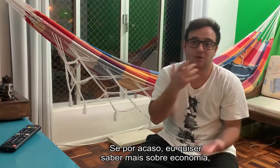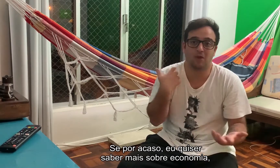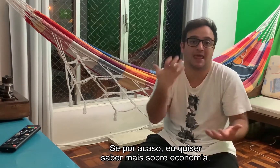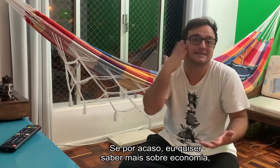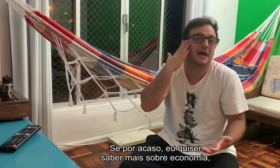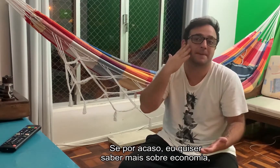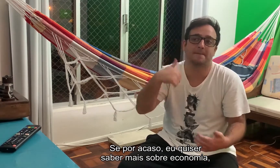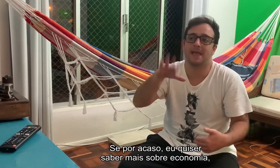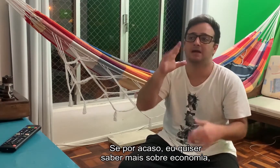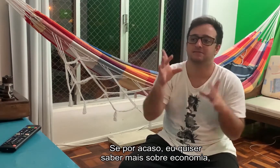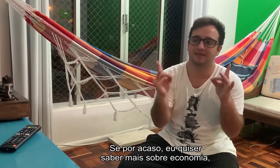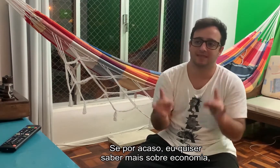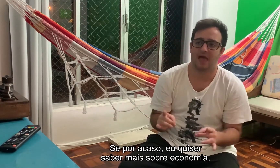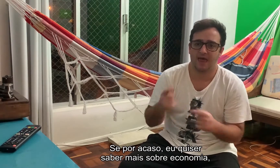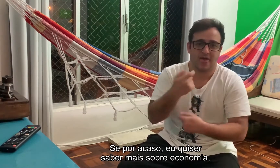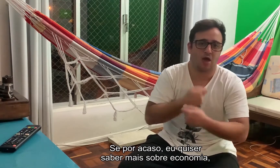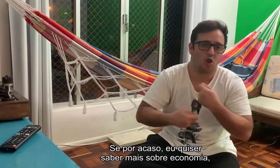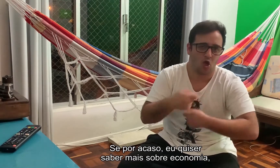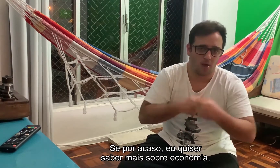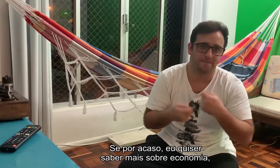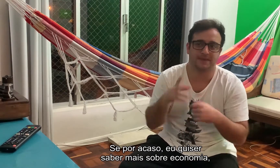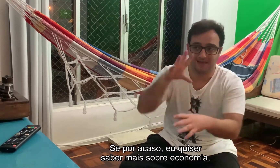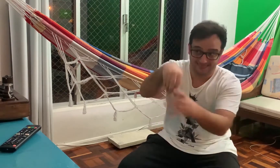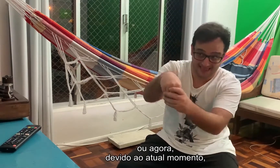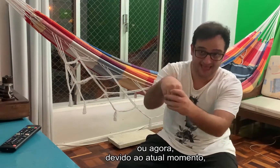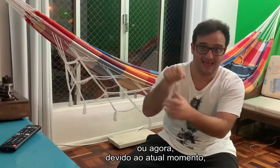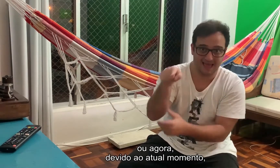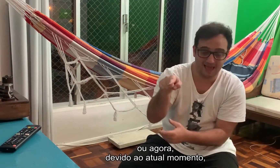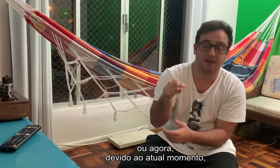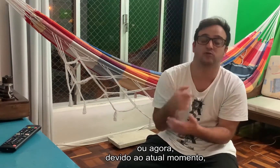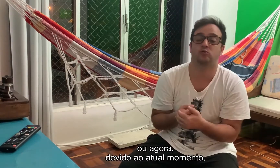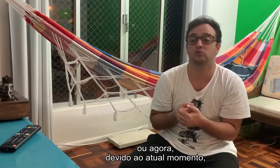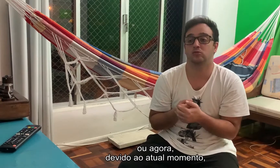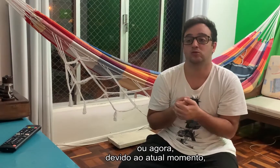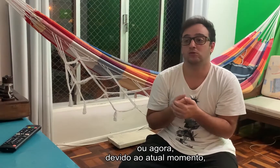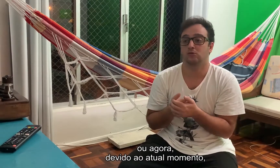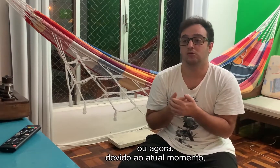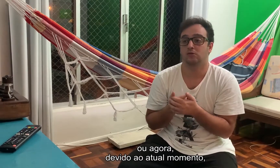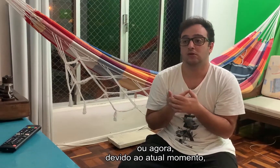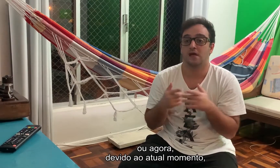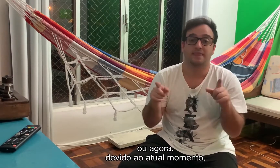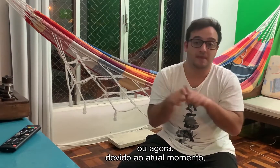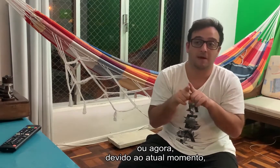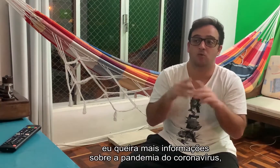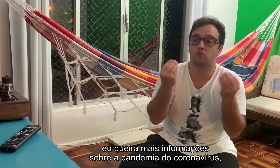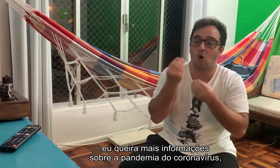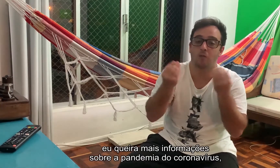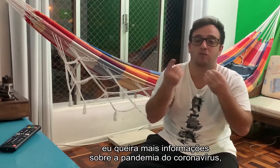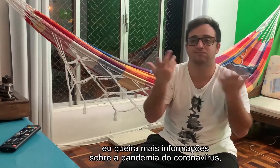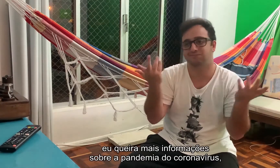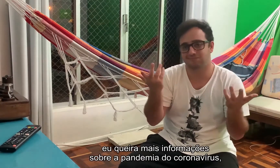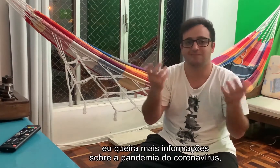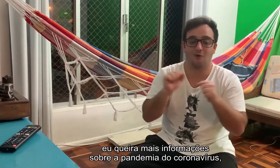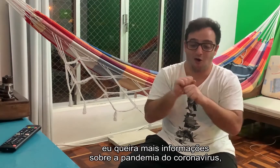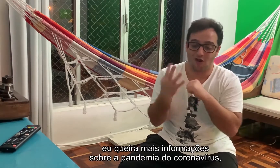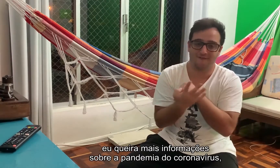desconheço se por acaso eu quiser saber mais sobre economia ou agora devido ao atual momento eu queira saber mais